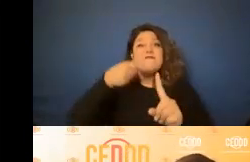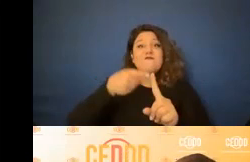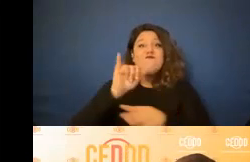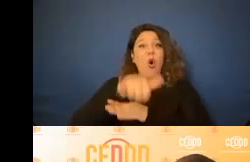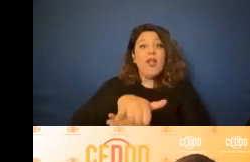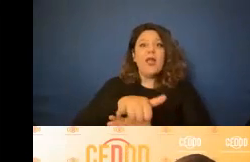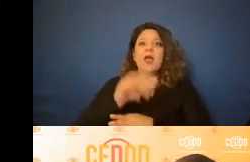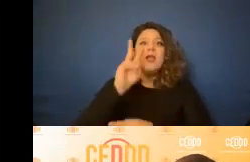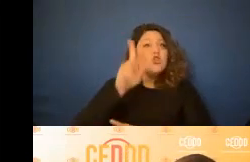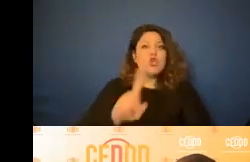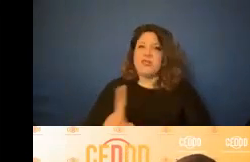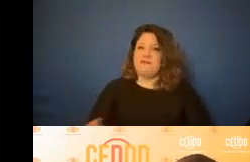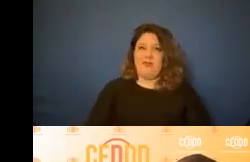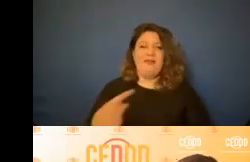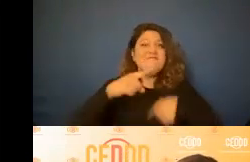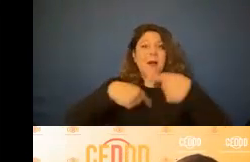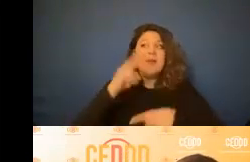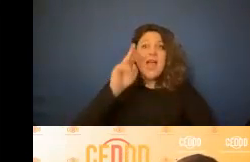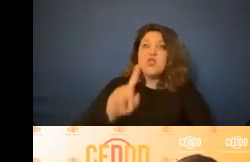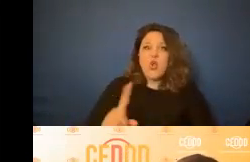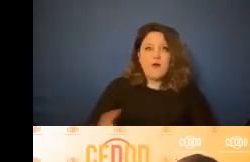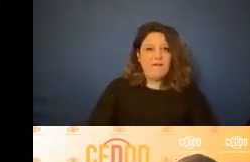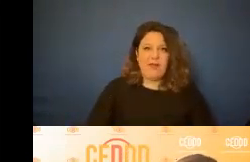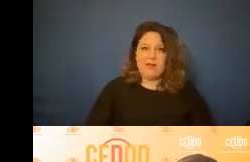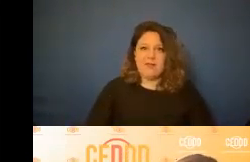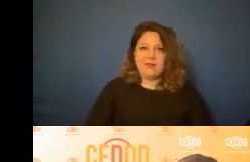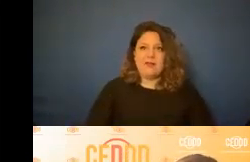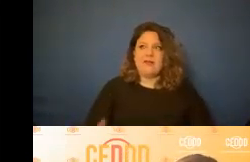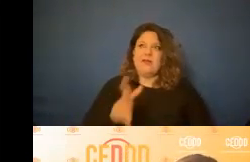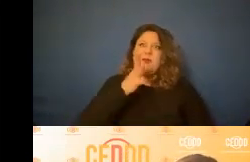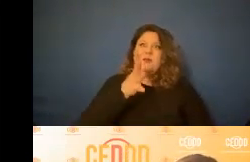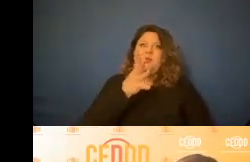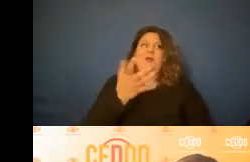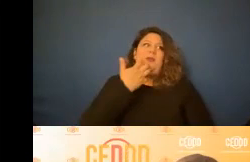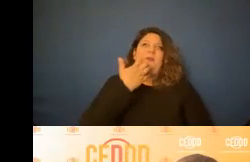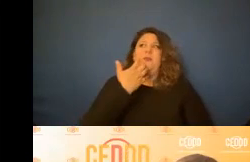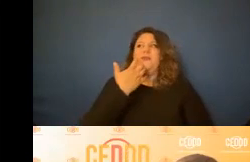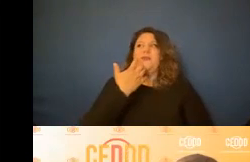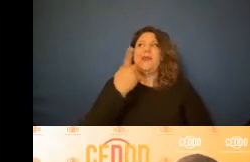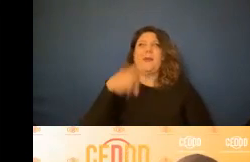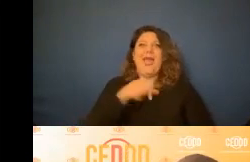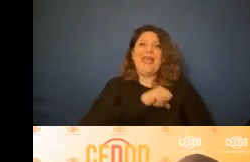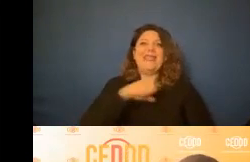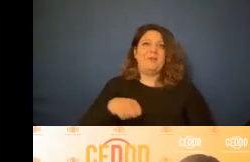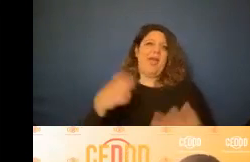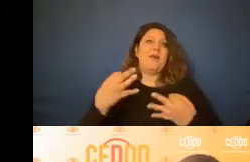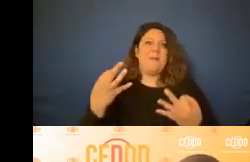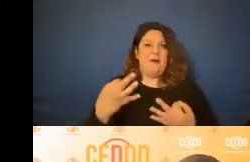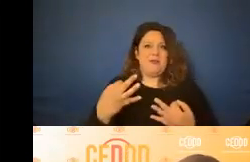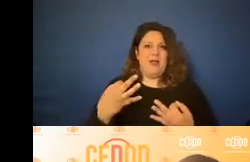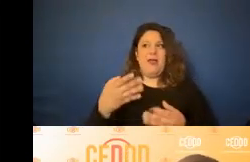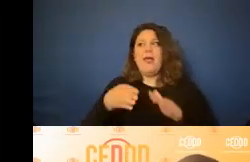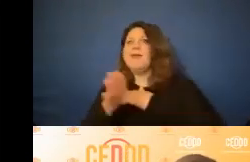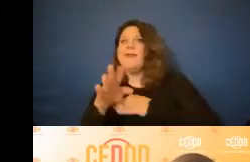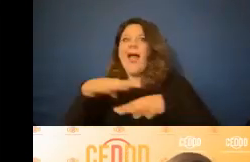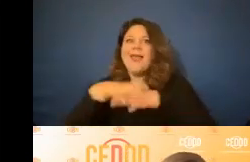tiene competencias digitales para poder hacerlo, porque también es una invasión de la intimidad entrar en las redes sociales de nuestros